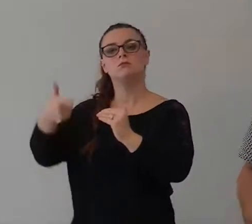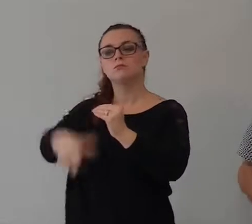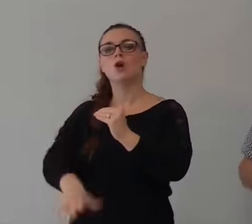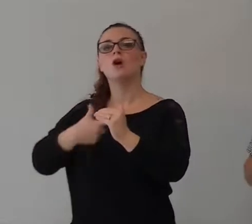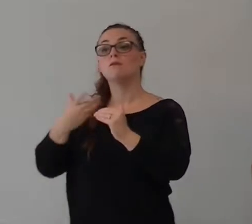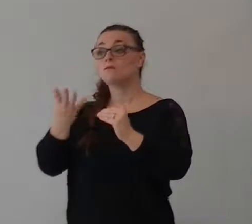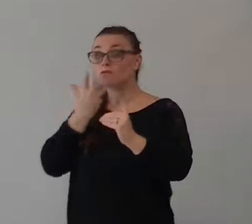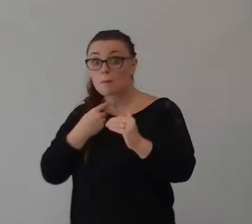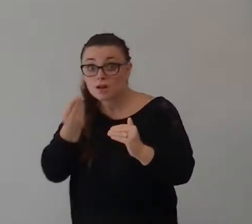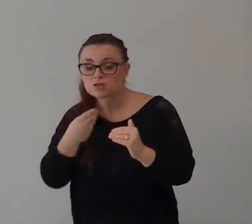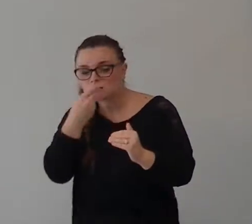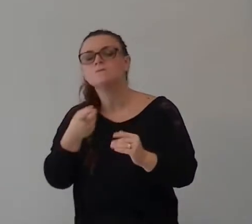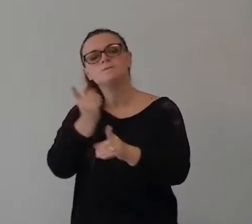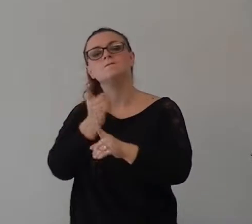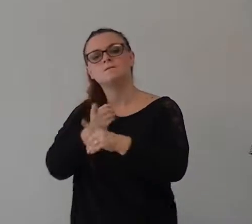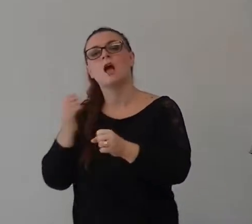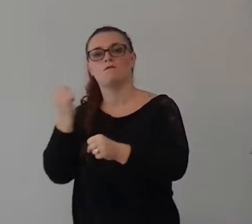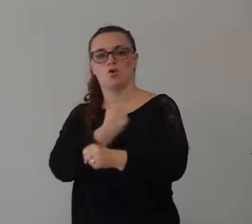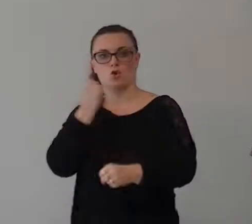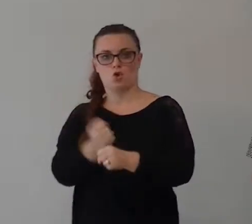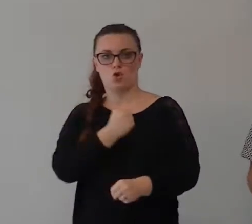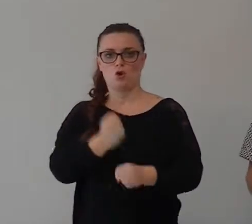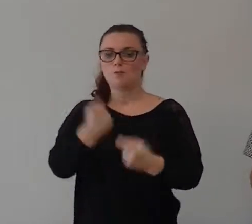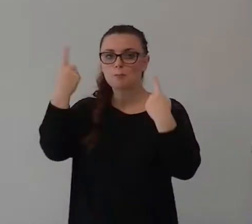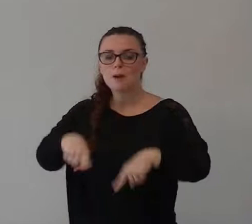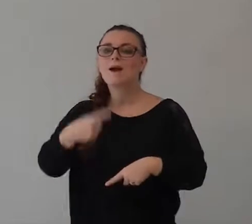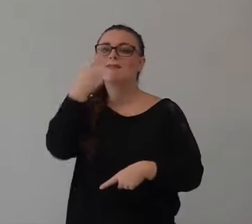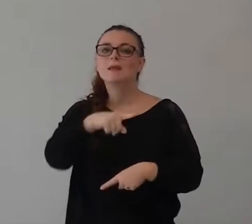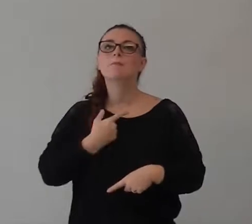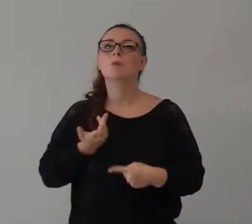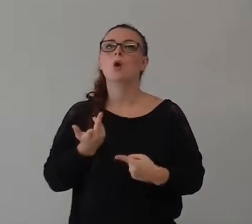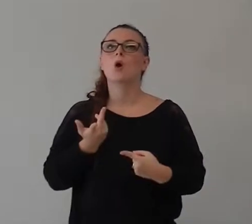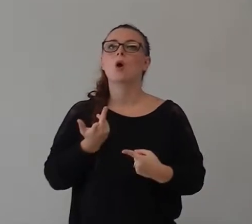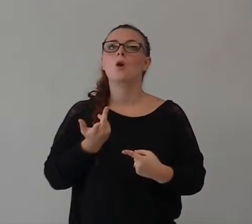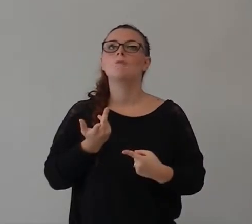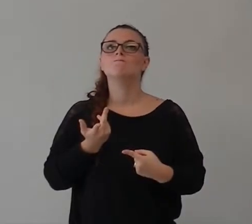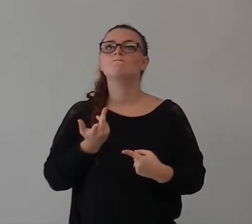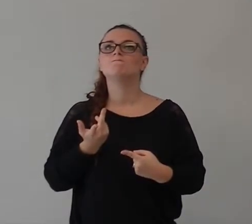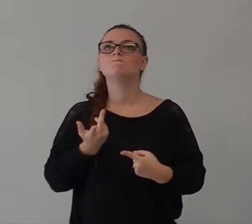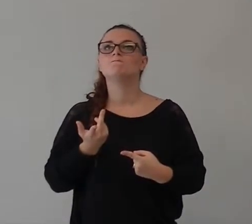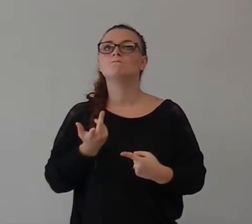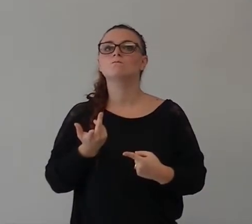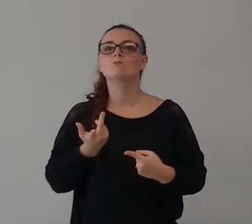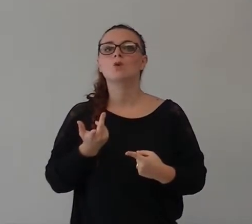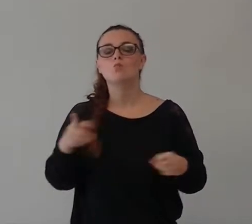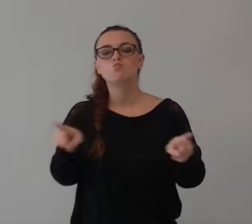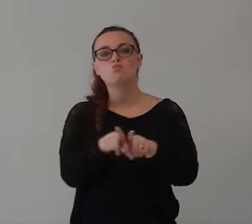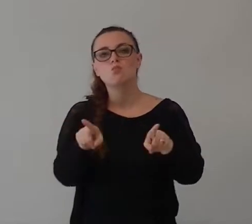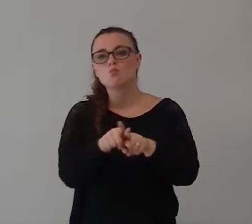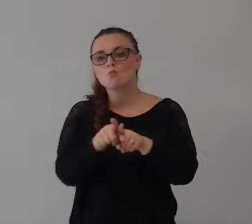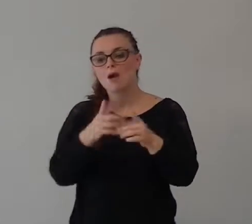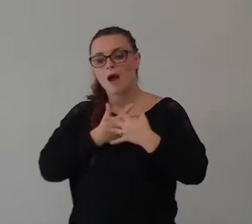lavorato, quindi era un atto di rispetto e di amore meraviglioso delle persone che era stato stabilito da Dio.